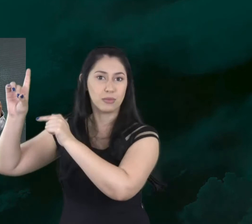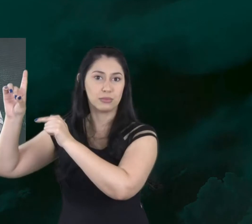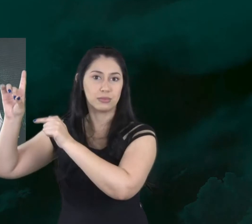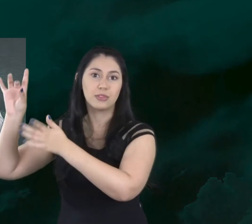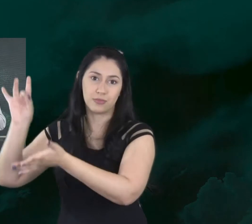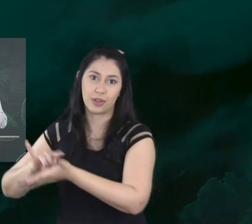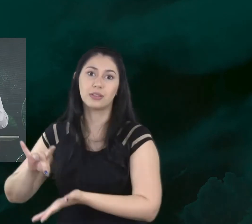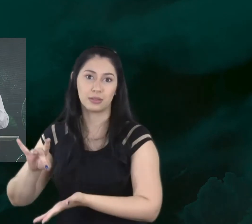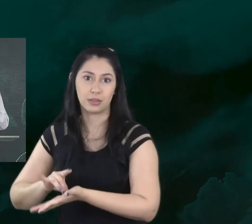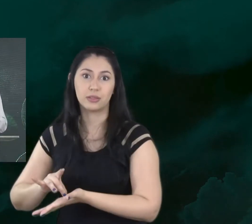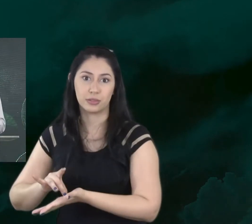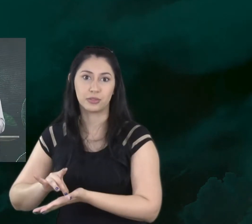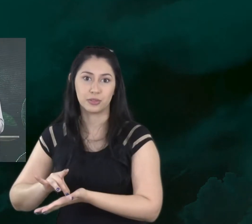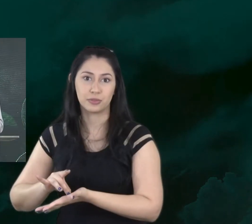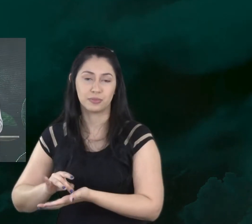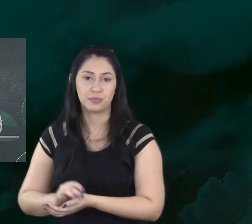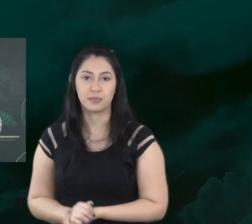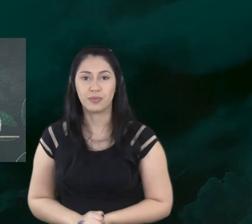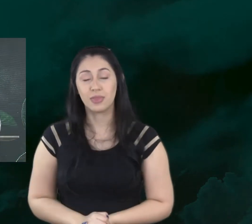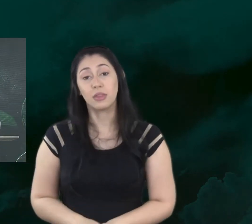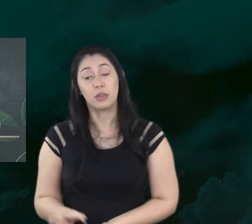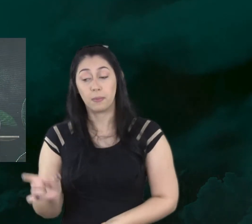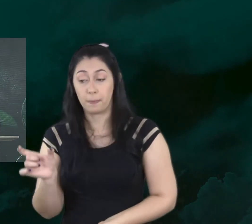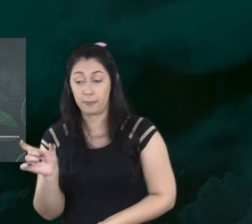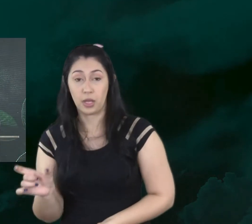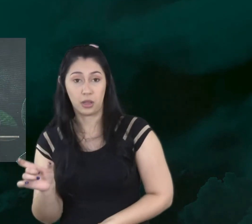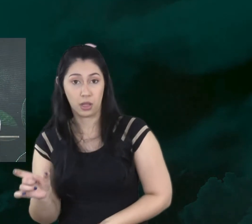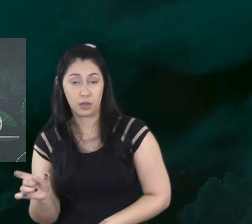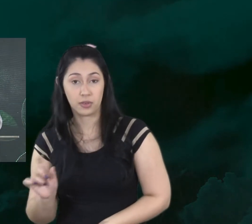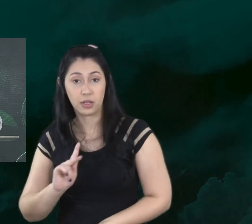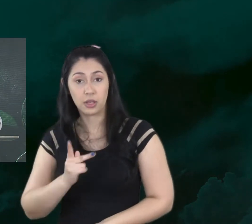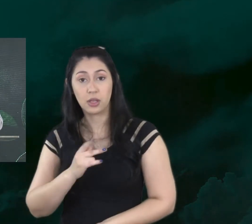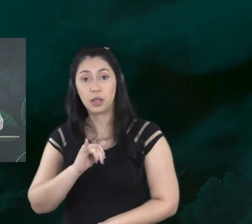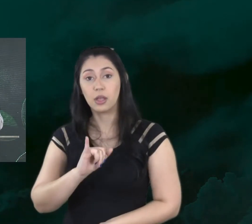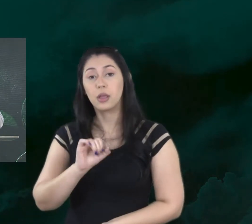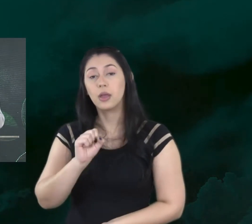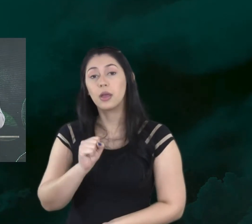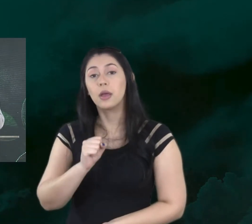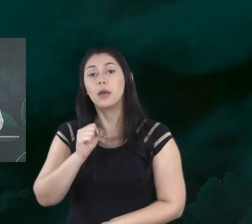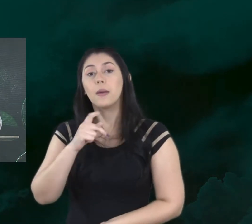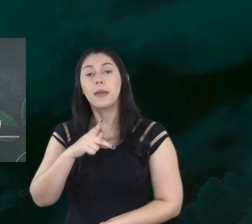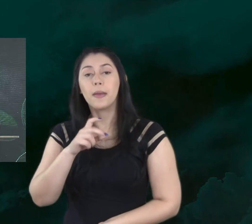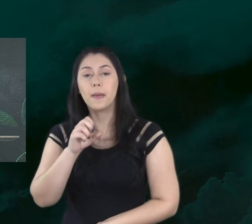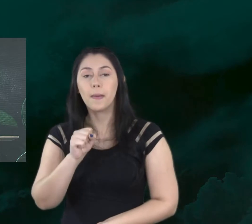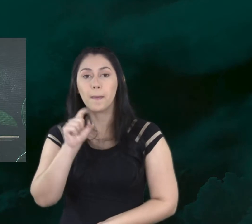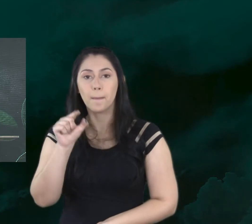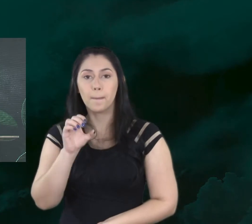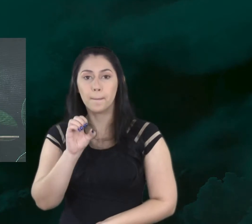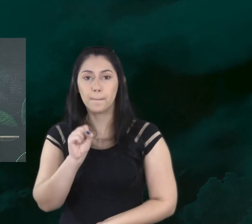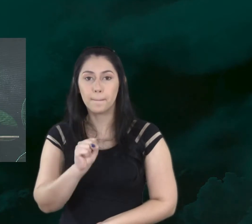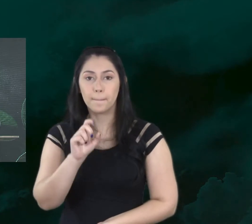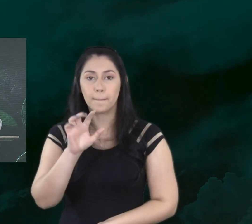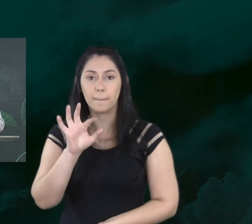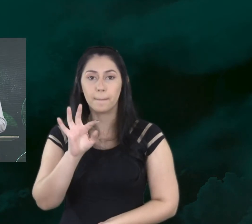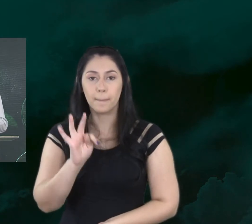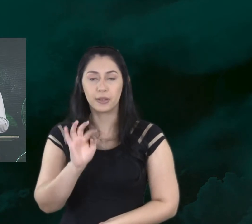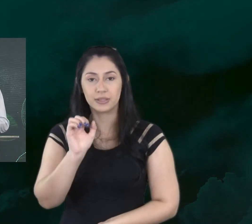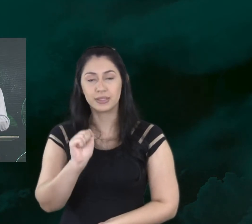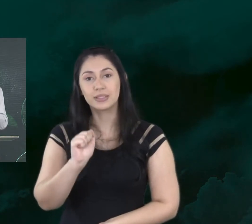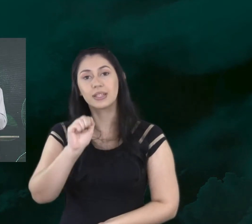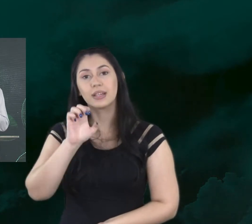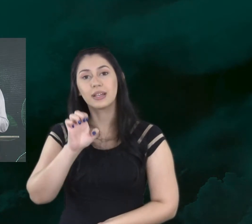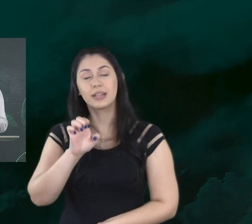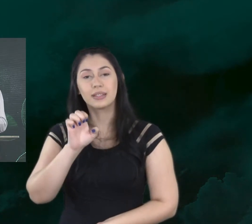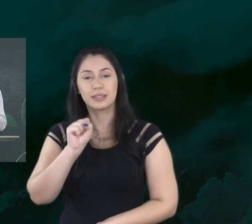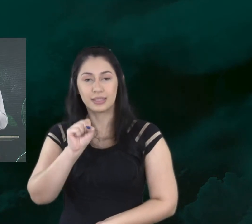Deus. E essa mesma palavra hipóstase pode ser traduzida para substância. Portanto,